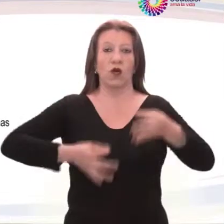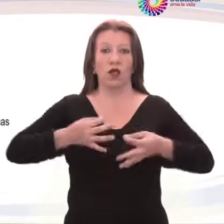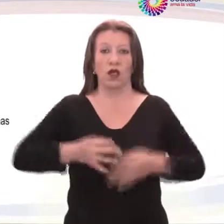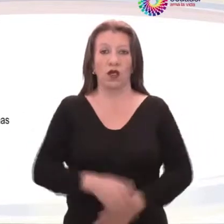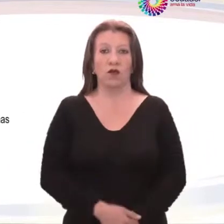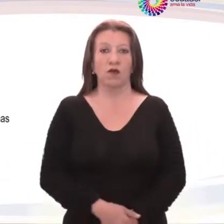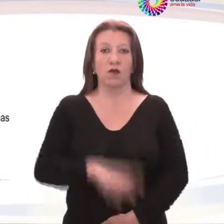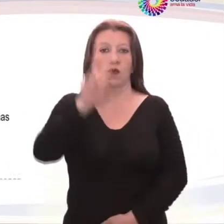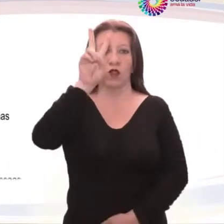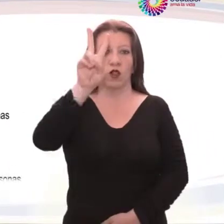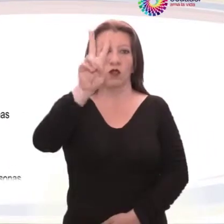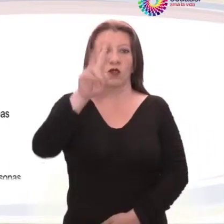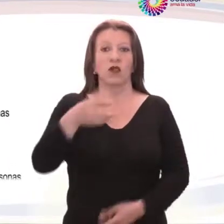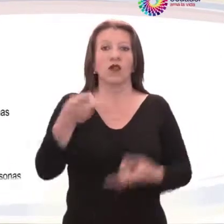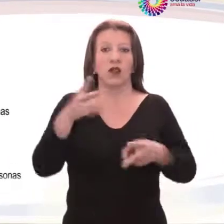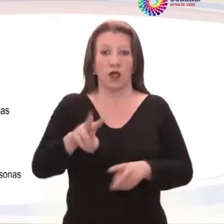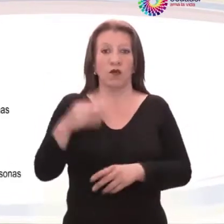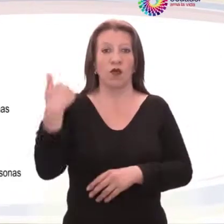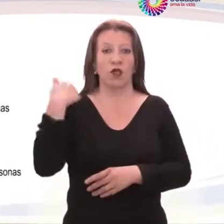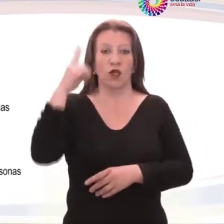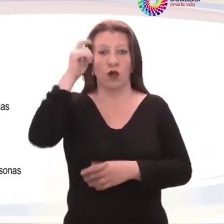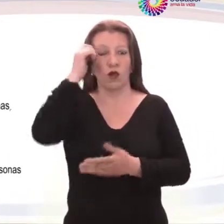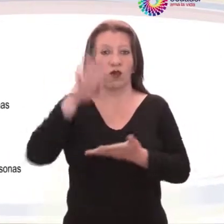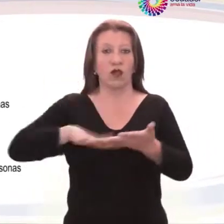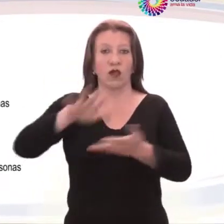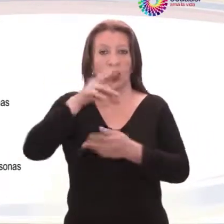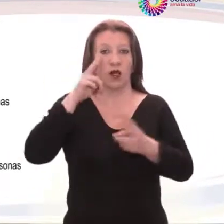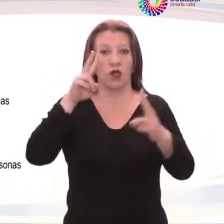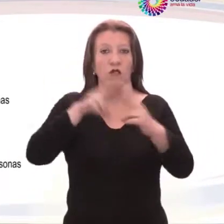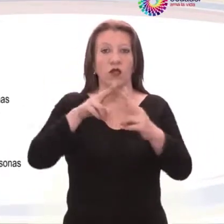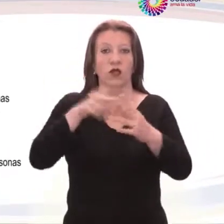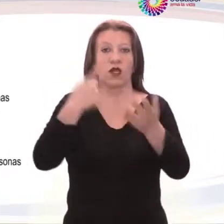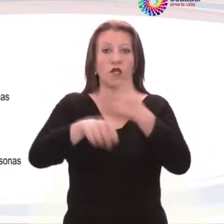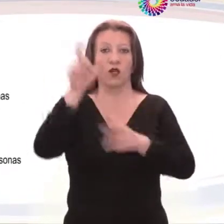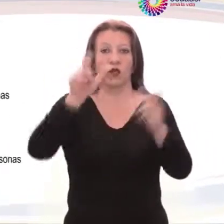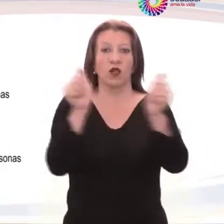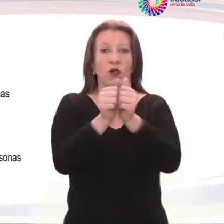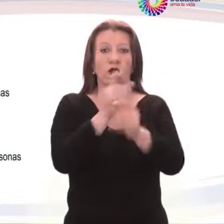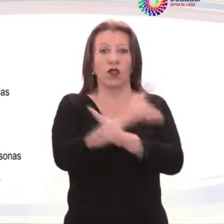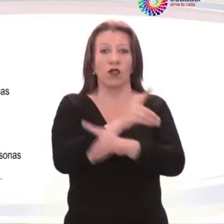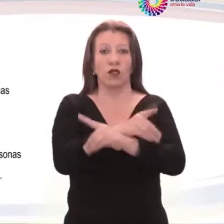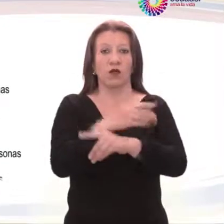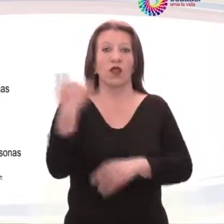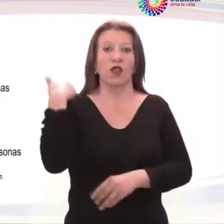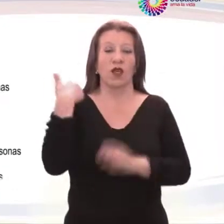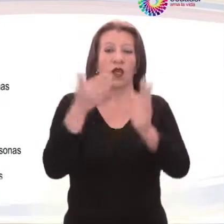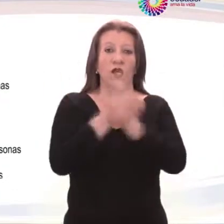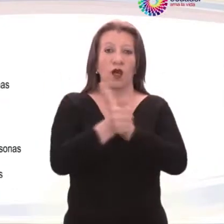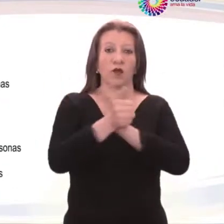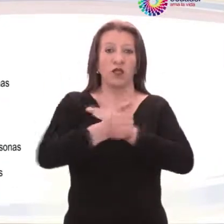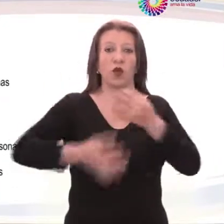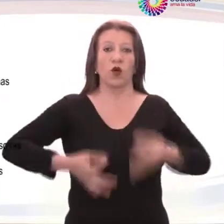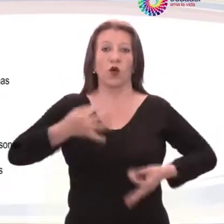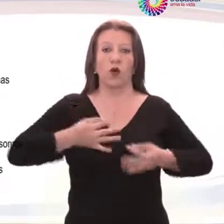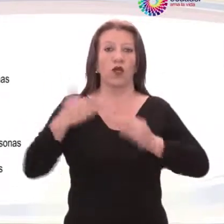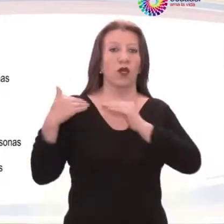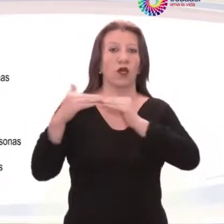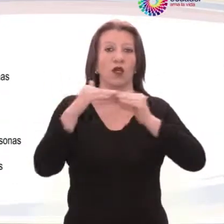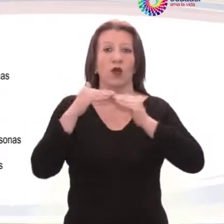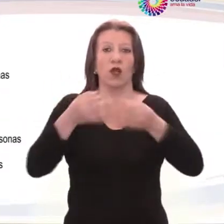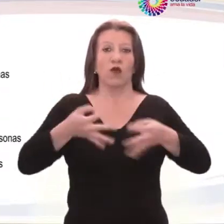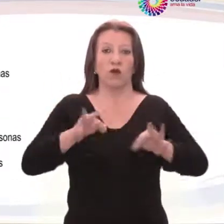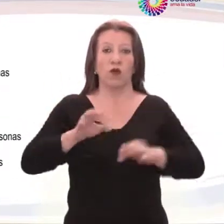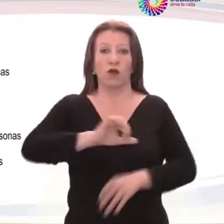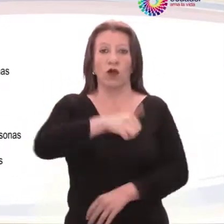2 los estados partes reconocerán que las personas con discapacidad tienen capacidad jurídica en igualdad